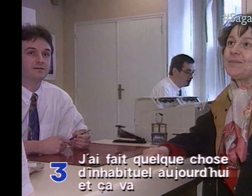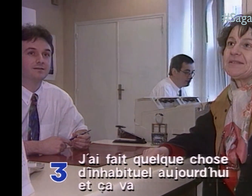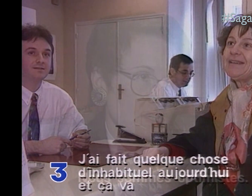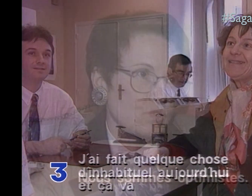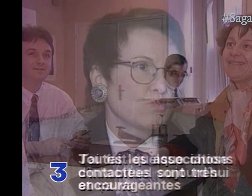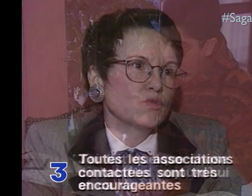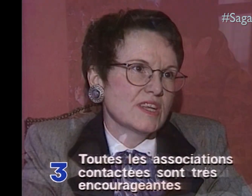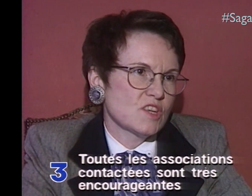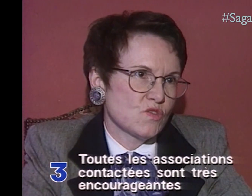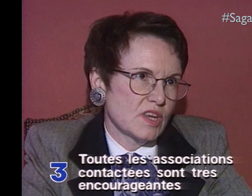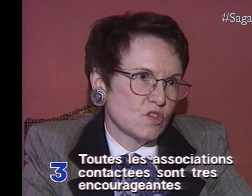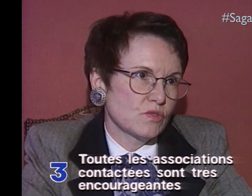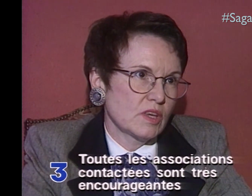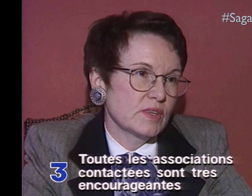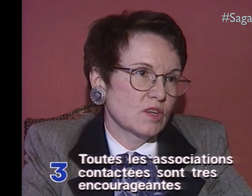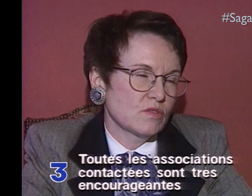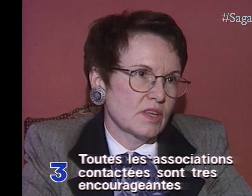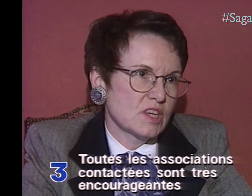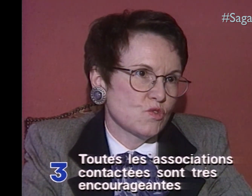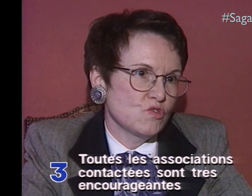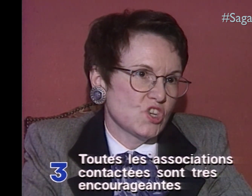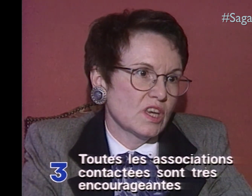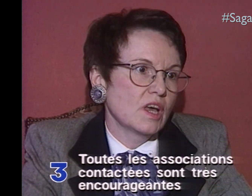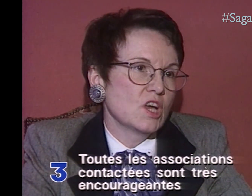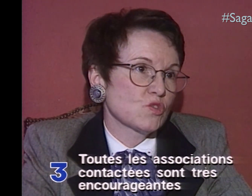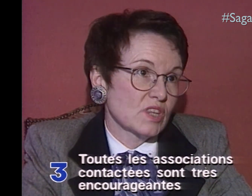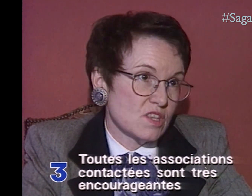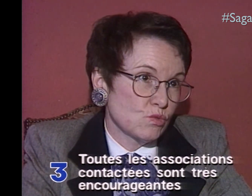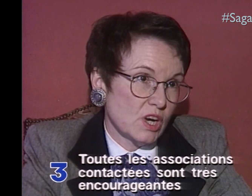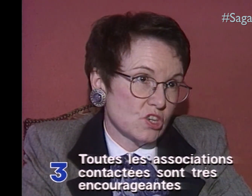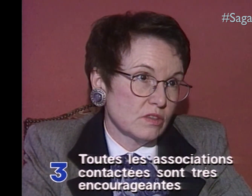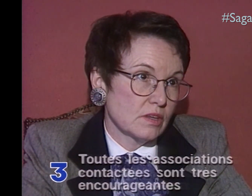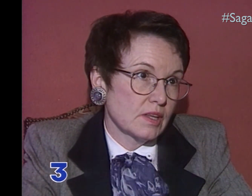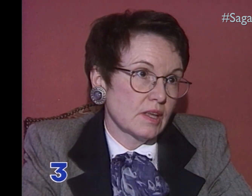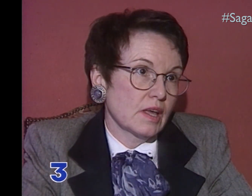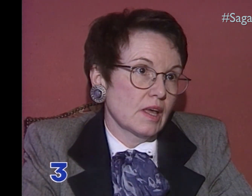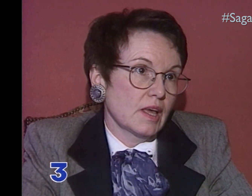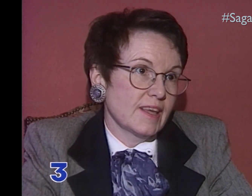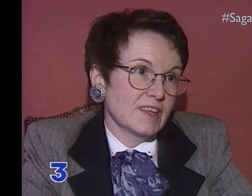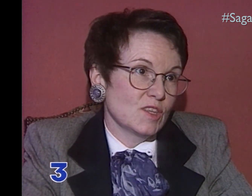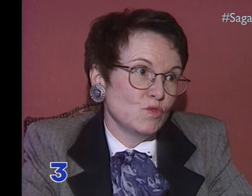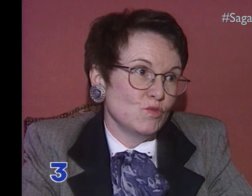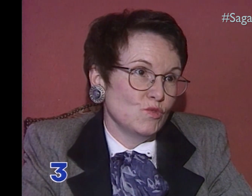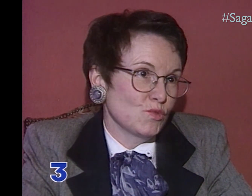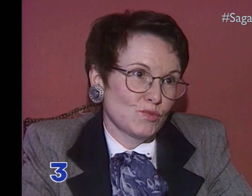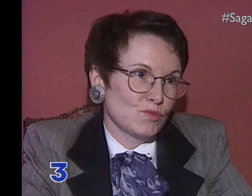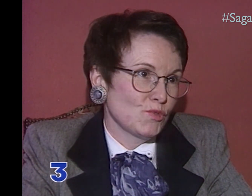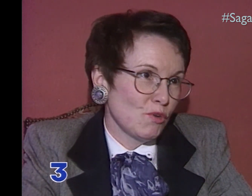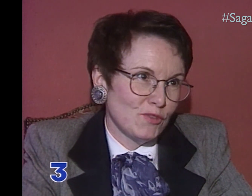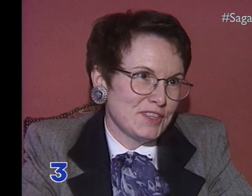passé. Toutes les associations qui ont été contactées à ce sujet sont très encourageantes et nous relevons le